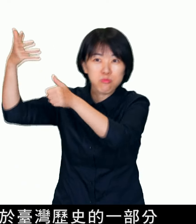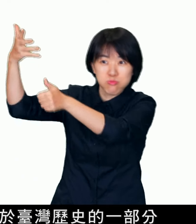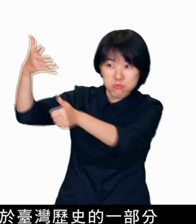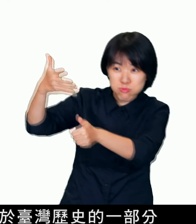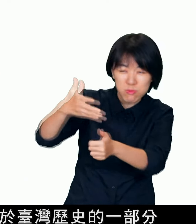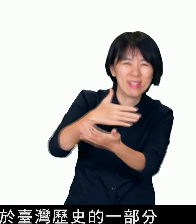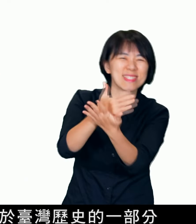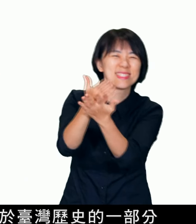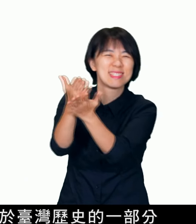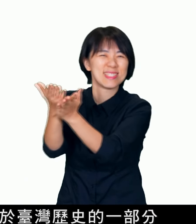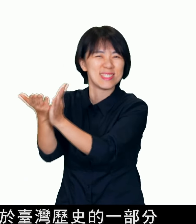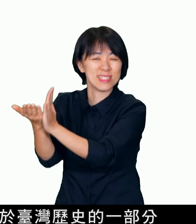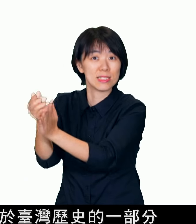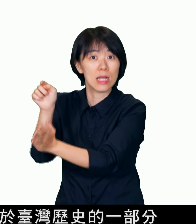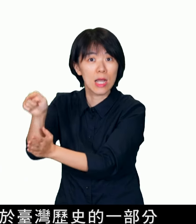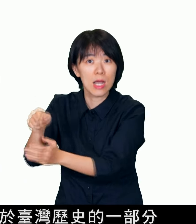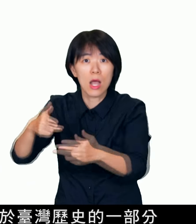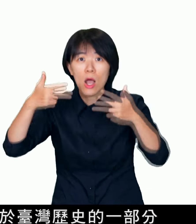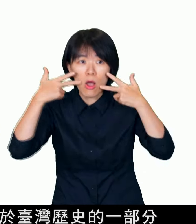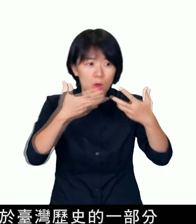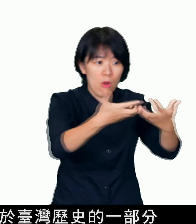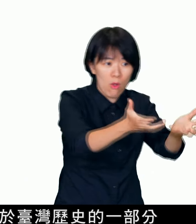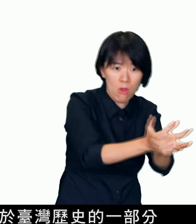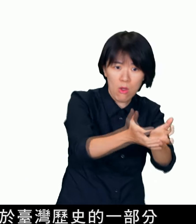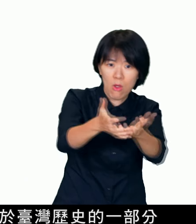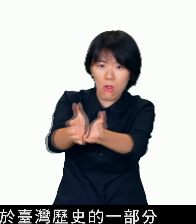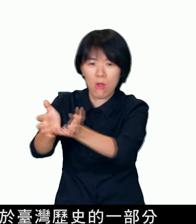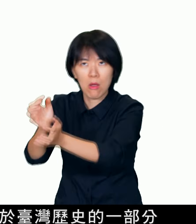这些材料不仅是属于台湾历史的一部分，